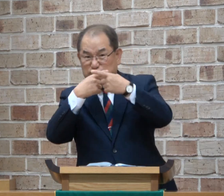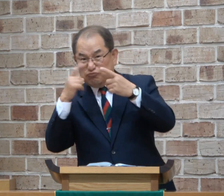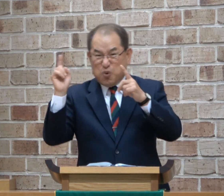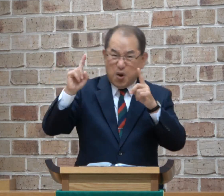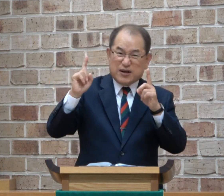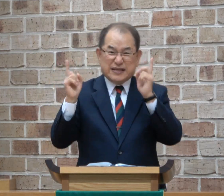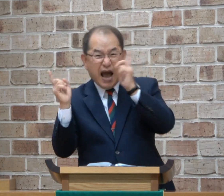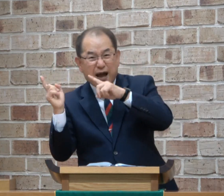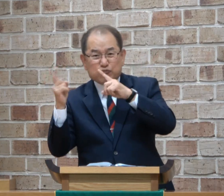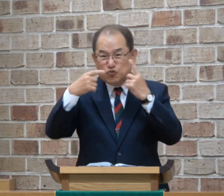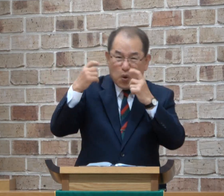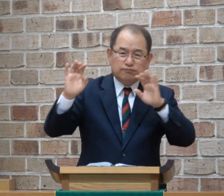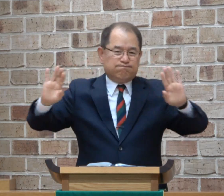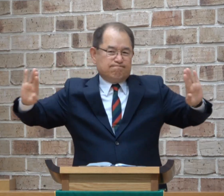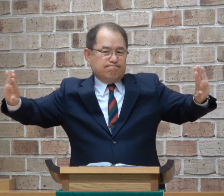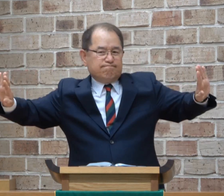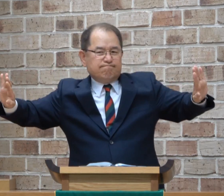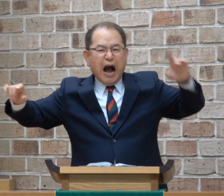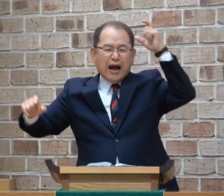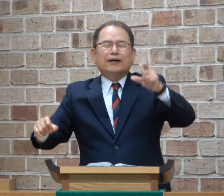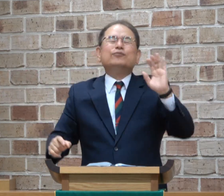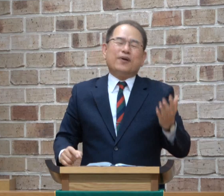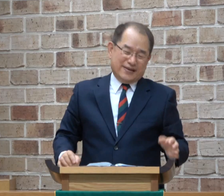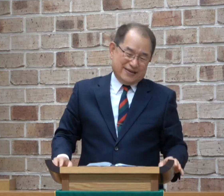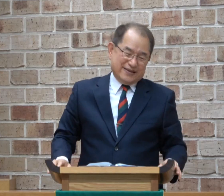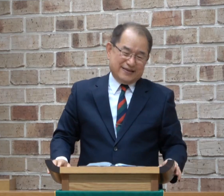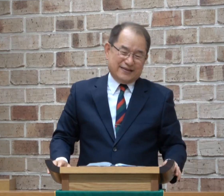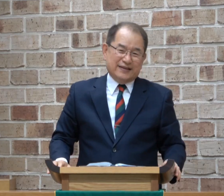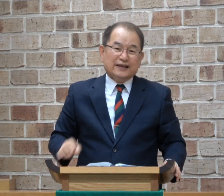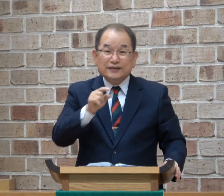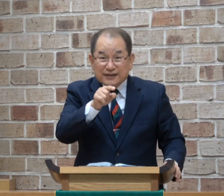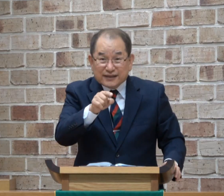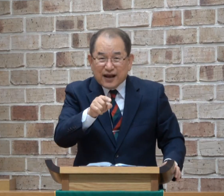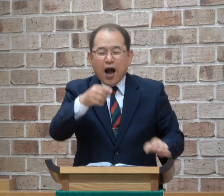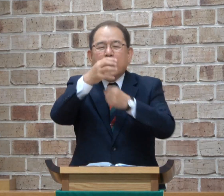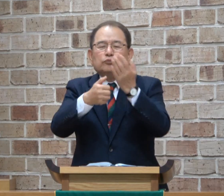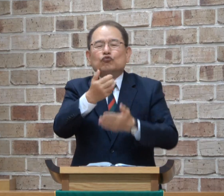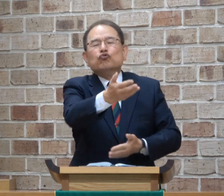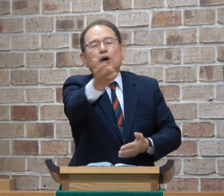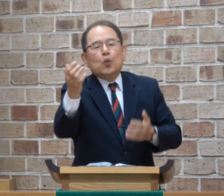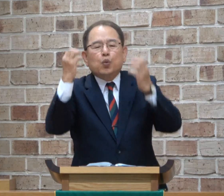유혹에도 강해집니다. 하나님께서 우리에게 고난을 주신 이유입니다.